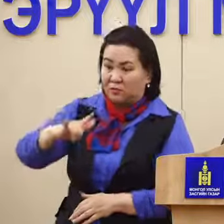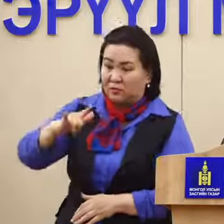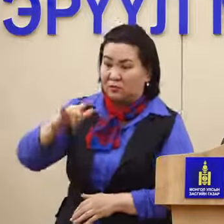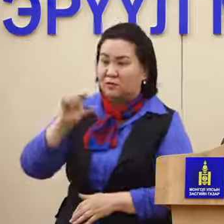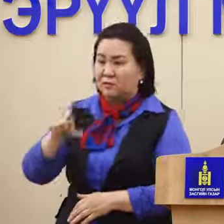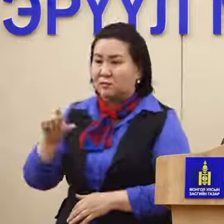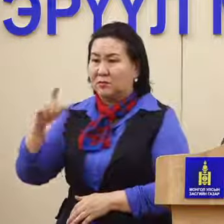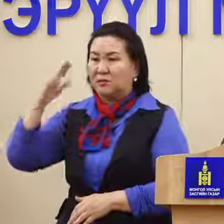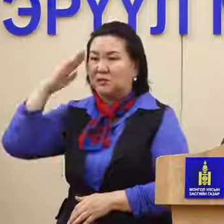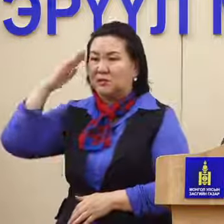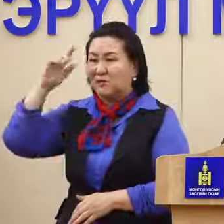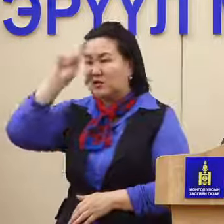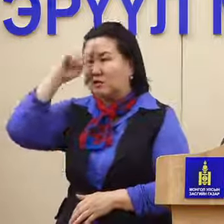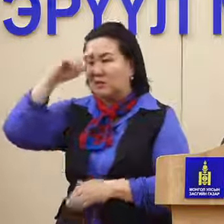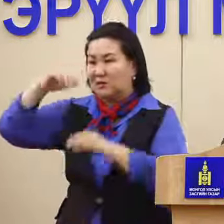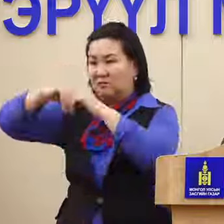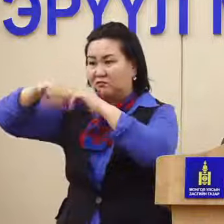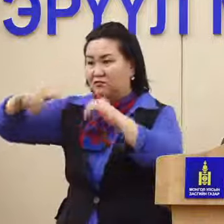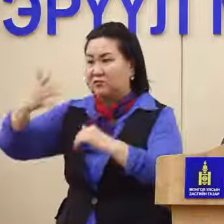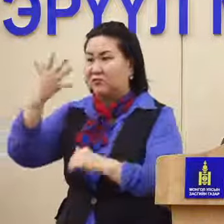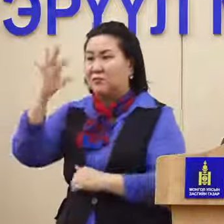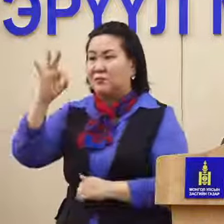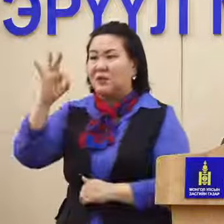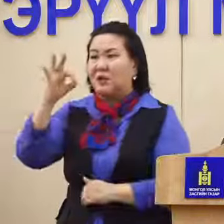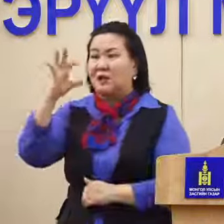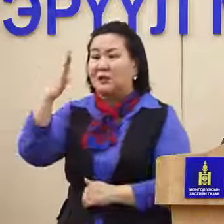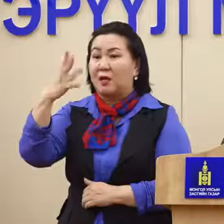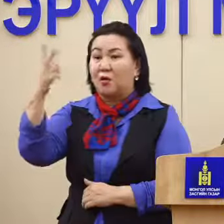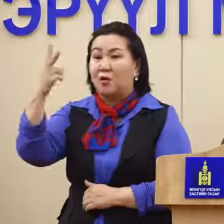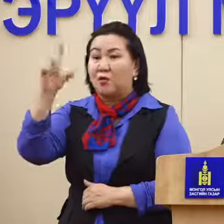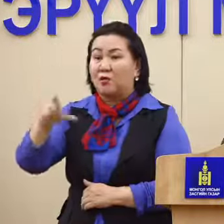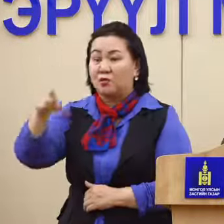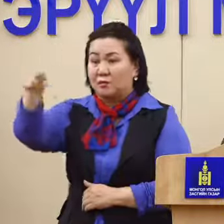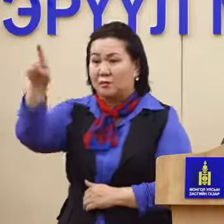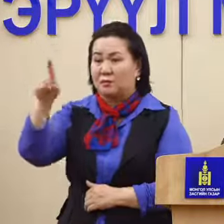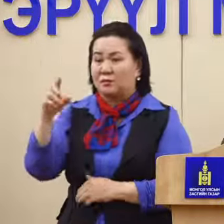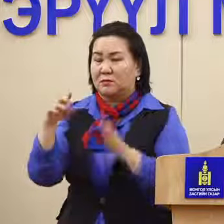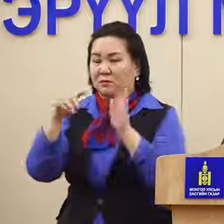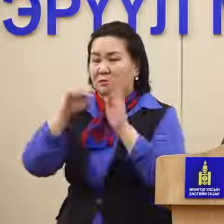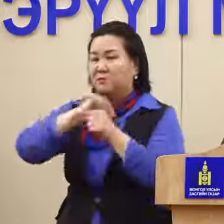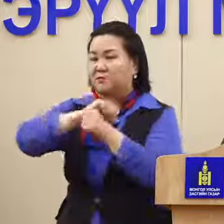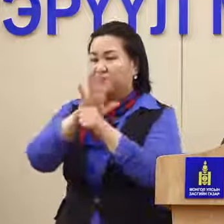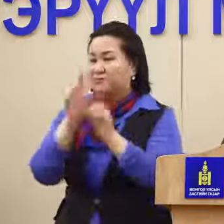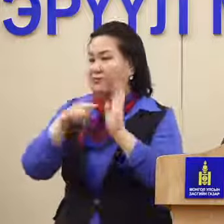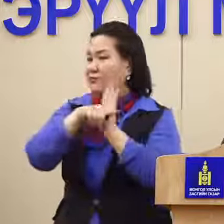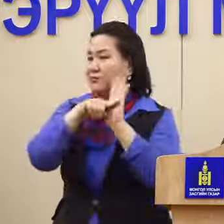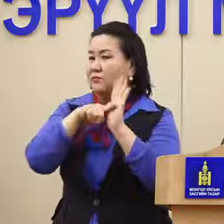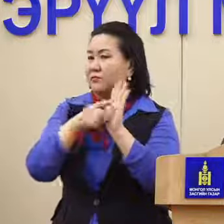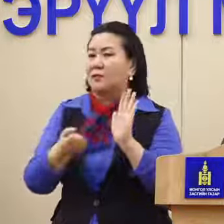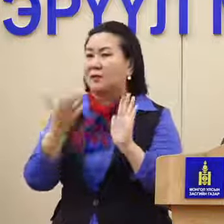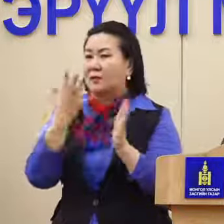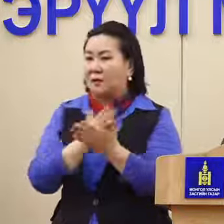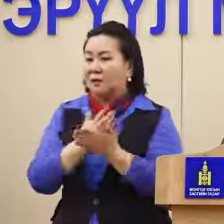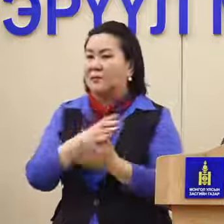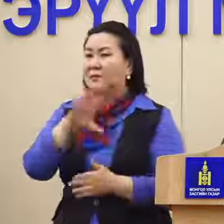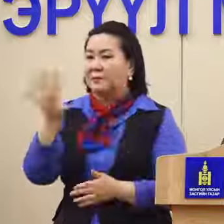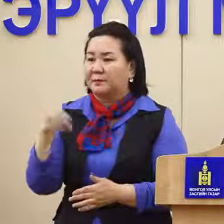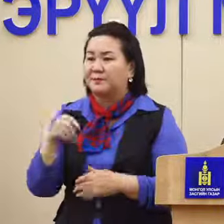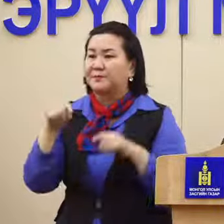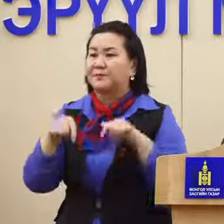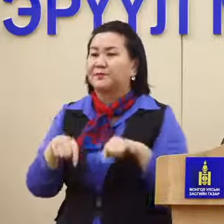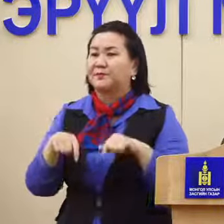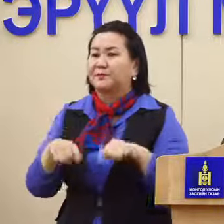мөн цэргийн төв эмнэлэгт тусгаарлагдсан 52 хүний шинжилгээнд коронавирус илрээгүй. Гих маягаар бид бол